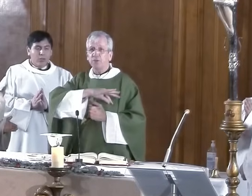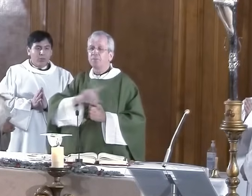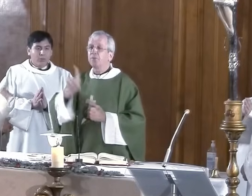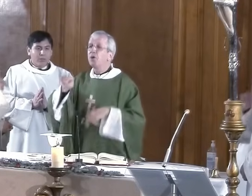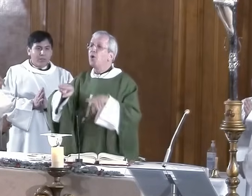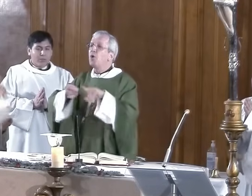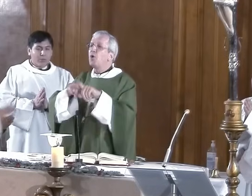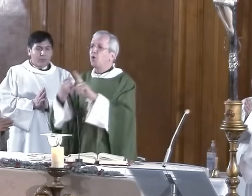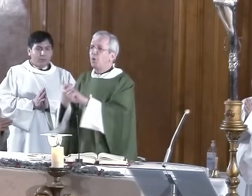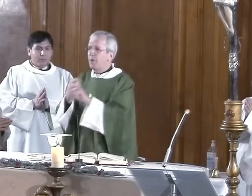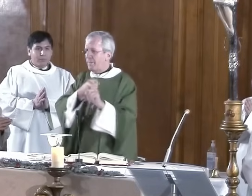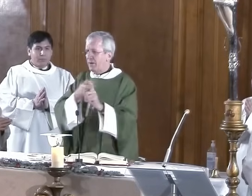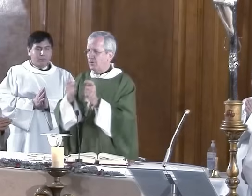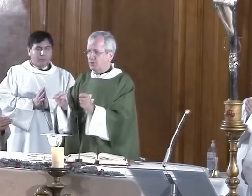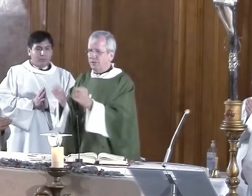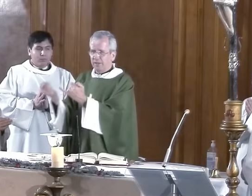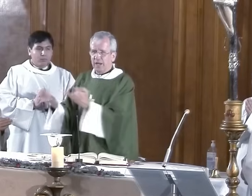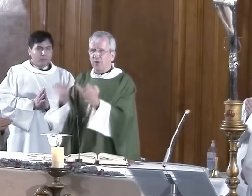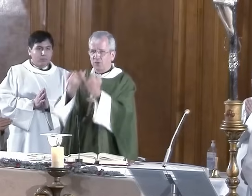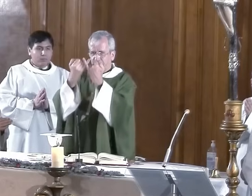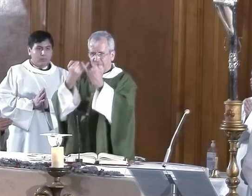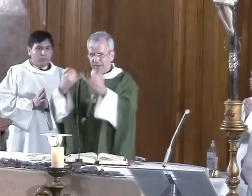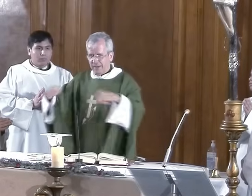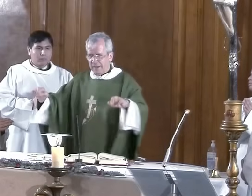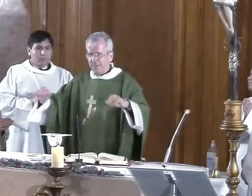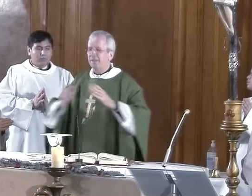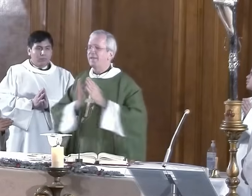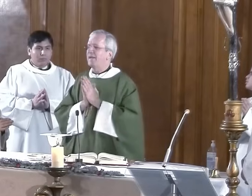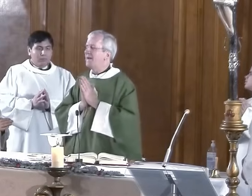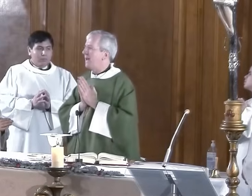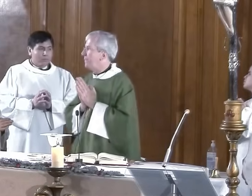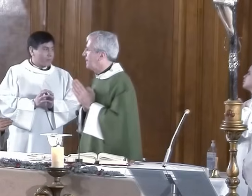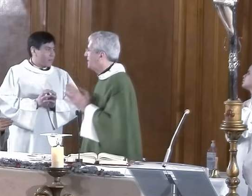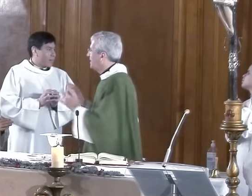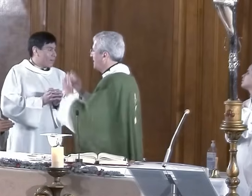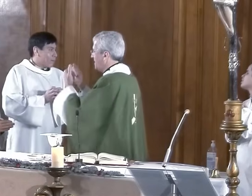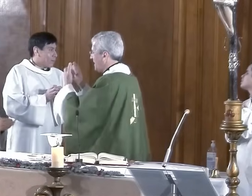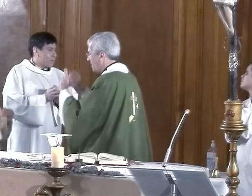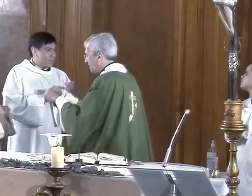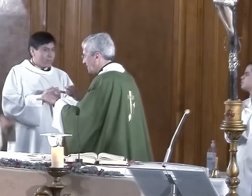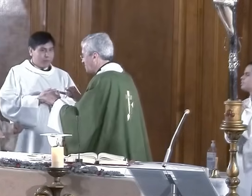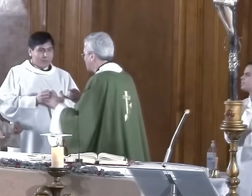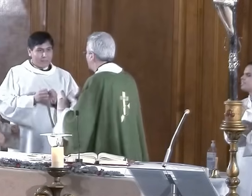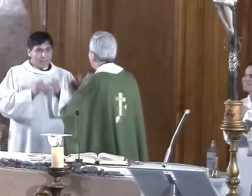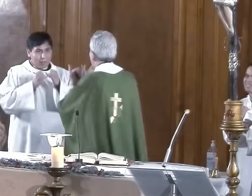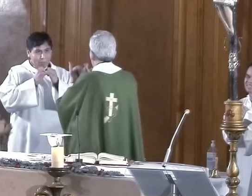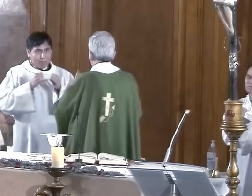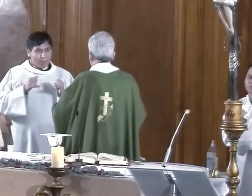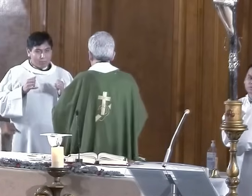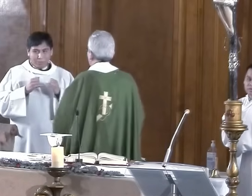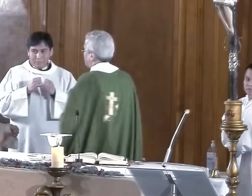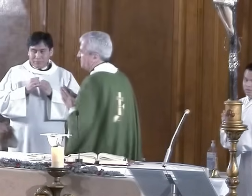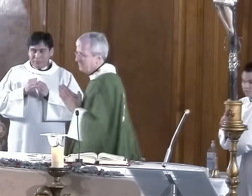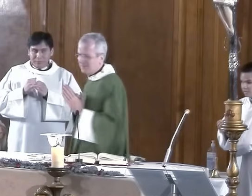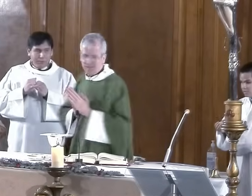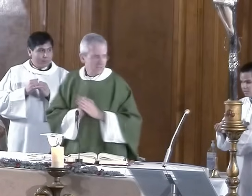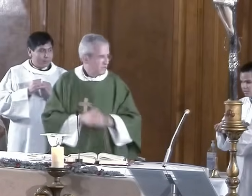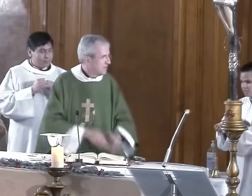vosotros. Como hermanos, daos fraternalmente la paz. La paz de Cristo. La paz de